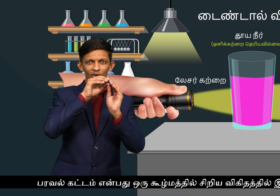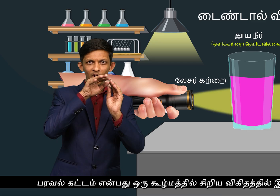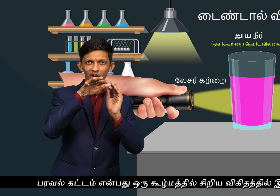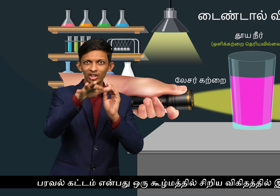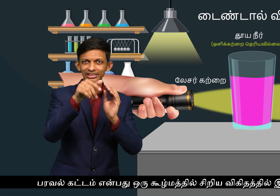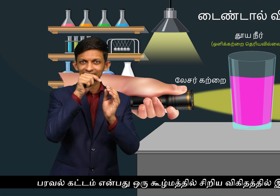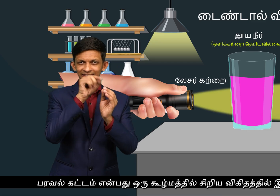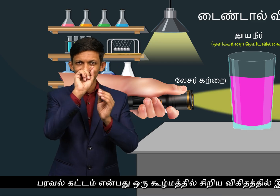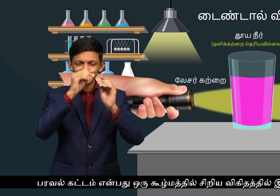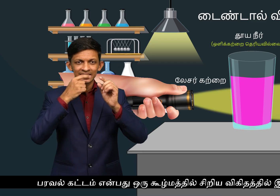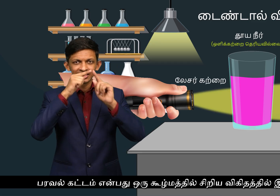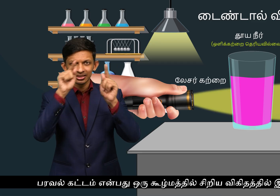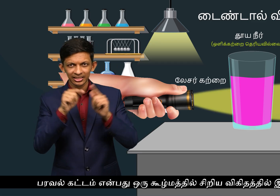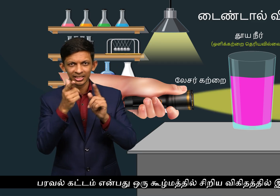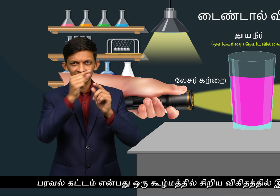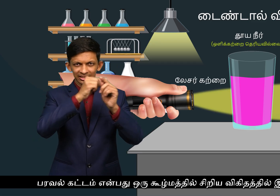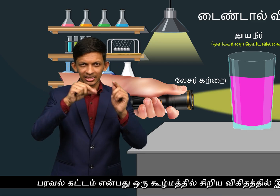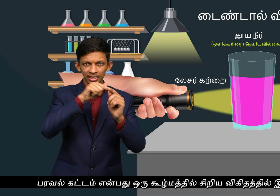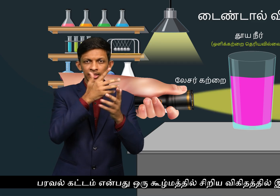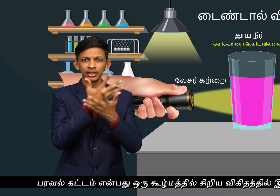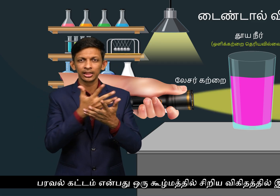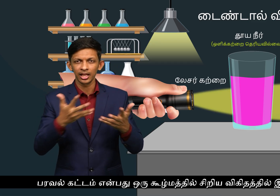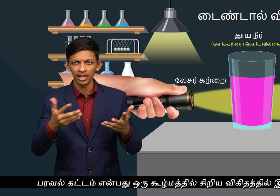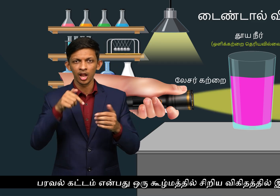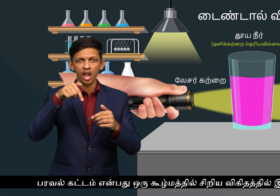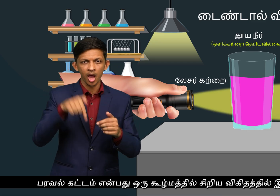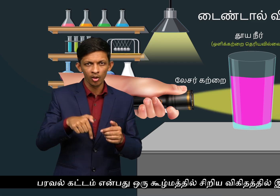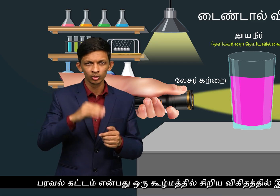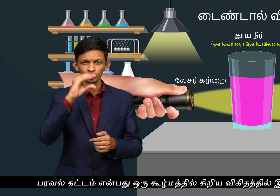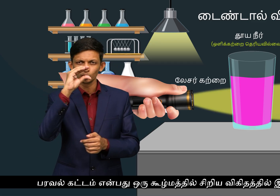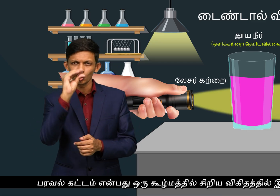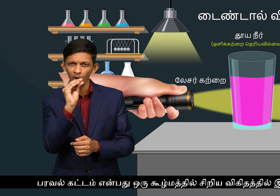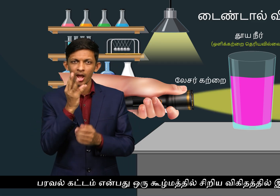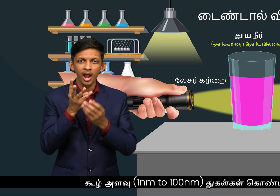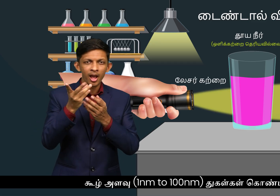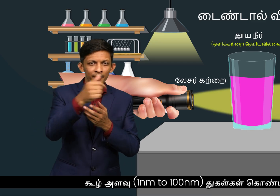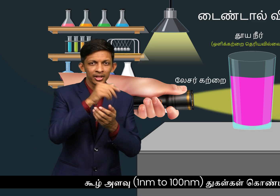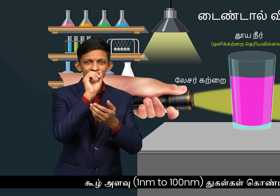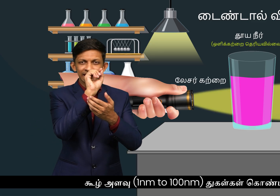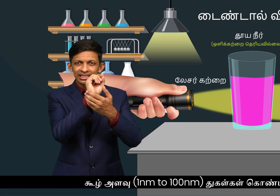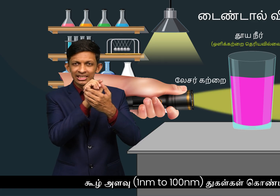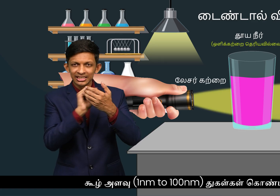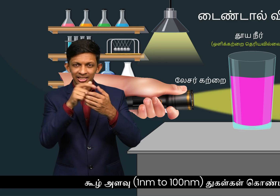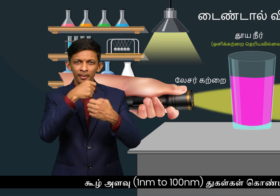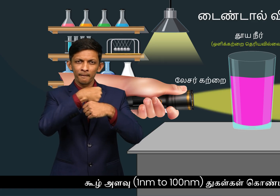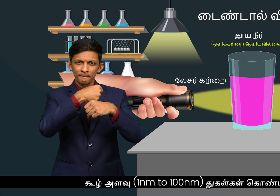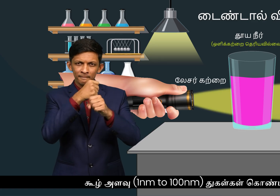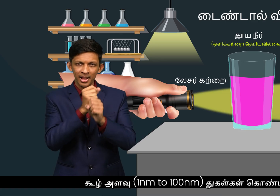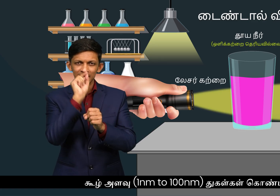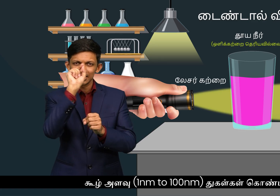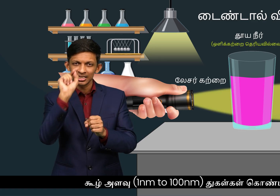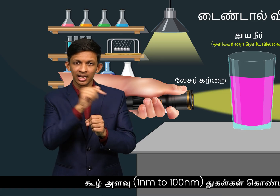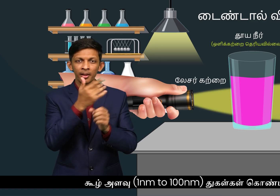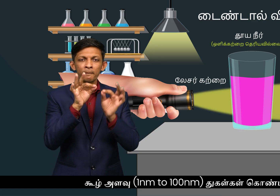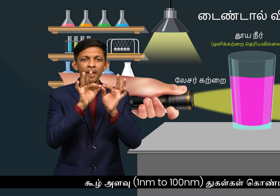சிதறிய கட்டம் என்பது ஒரு கூழ்மத்தில் சிறிய விகிதத்தில் இருக்கும் மற்றும் கூழ் அளவு, அதாவது